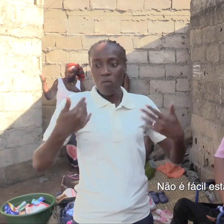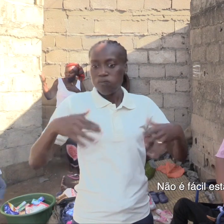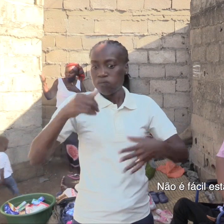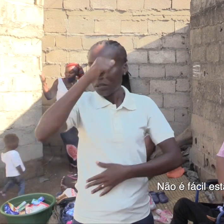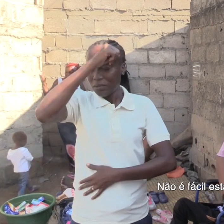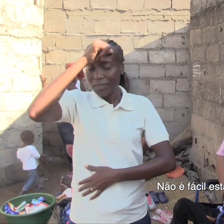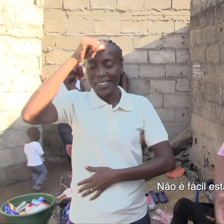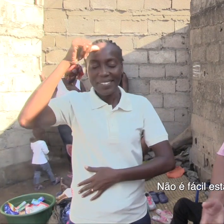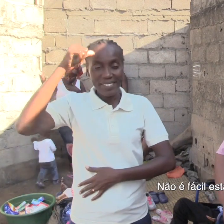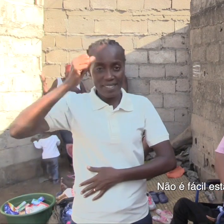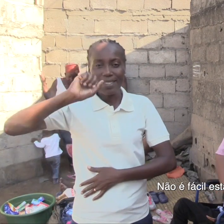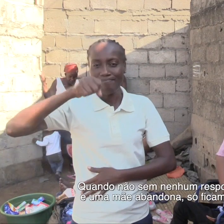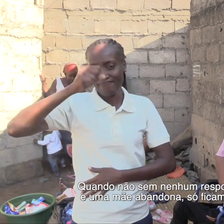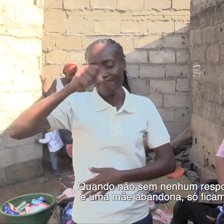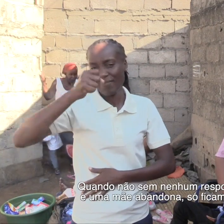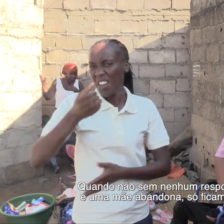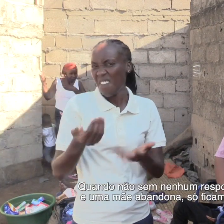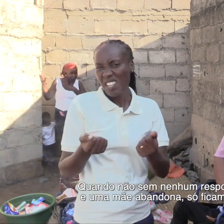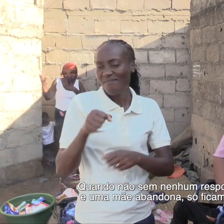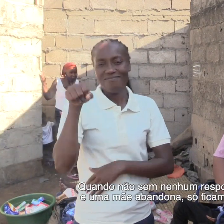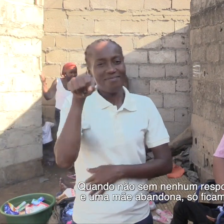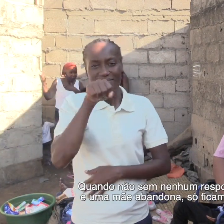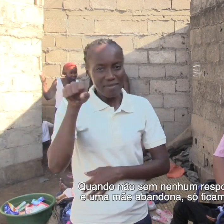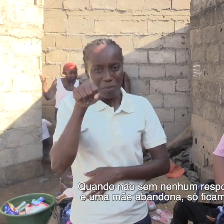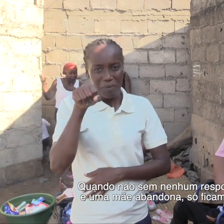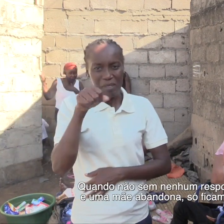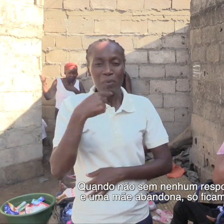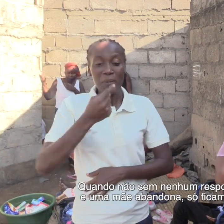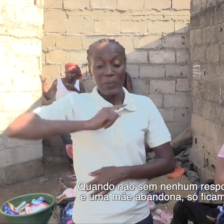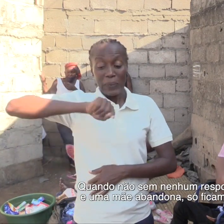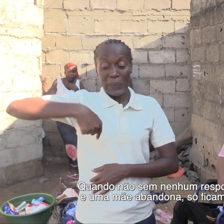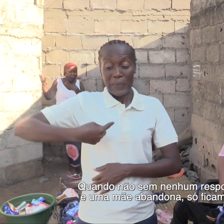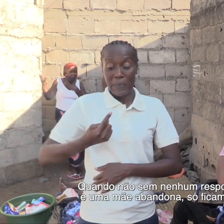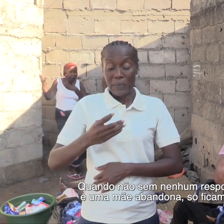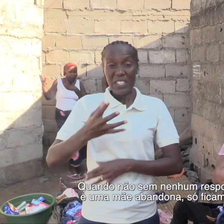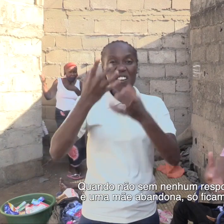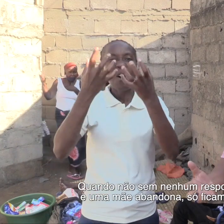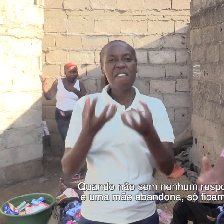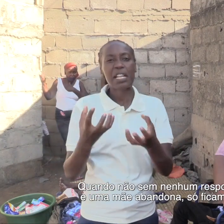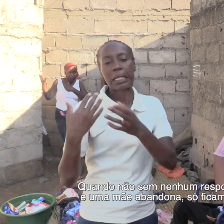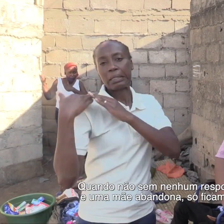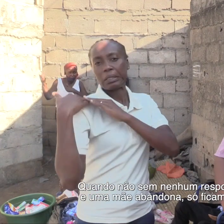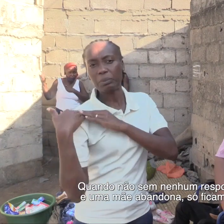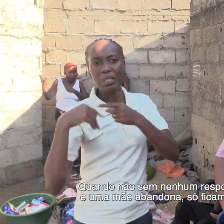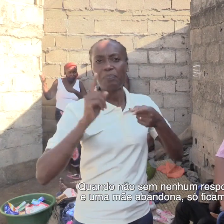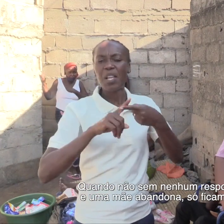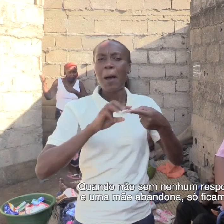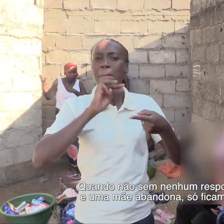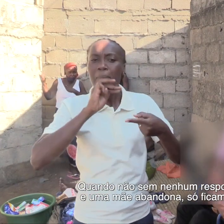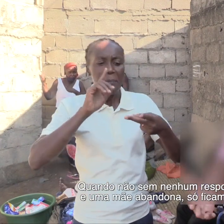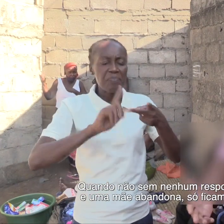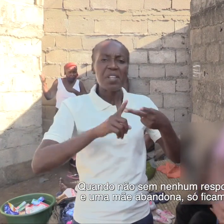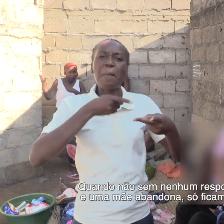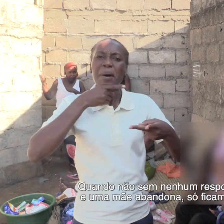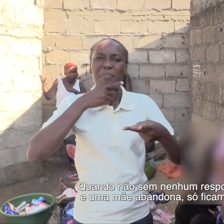ser só quando não temos ninguém responsável, como mãe, pai e uma